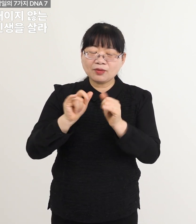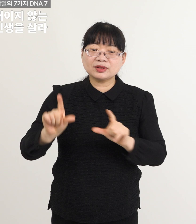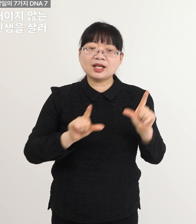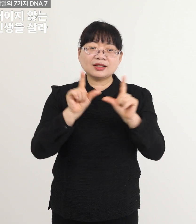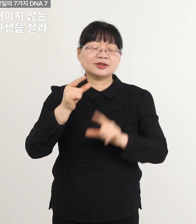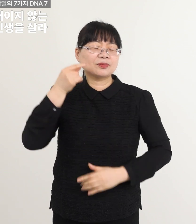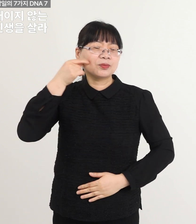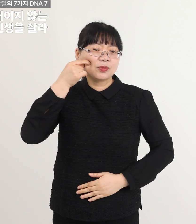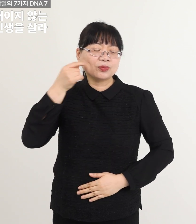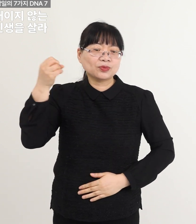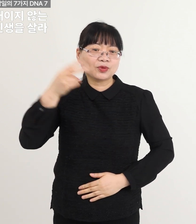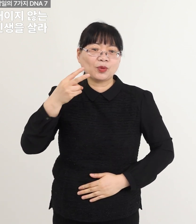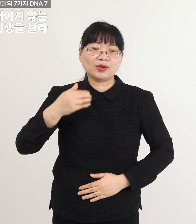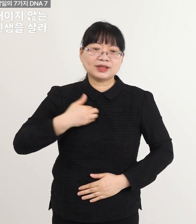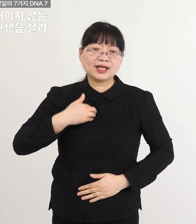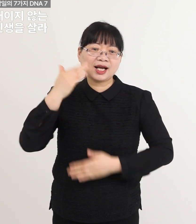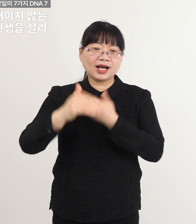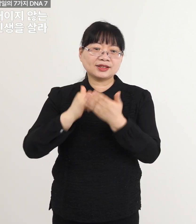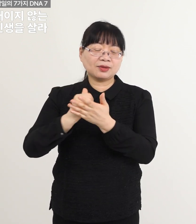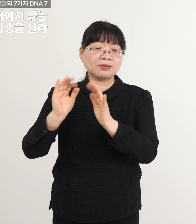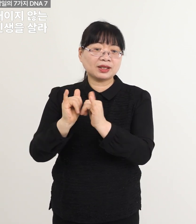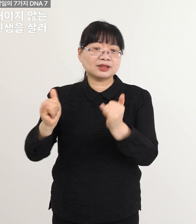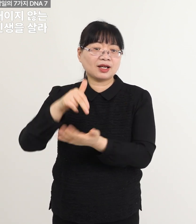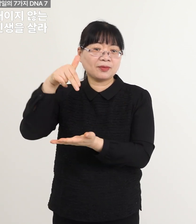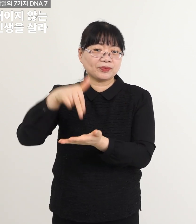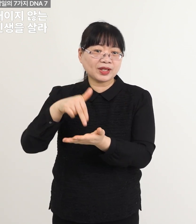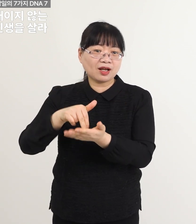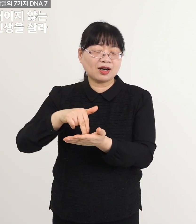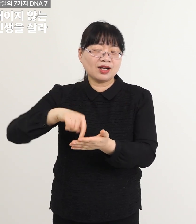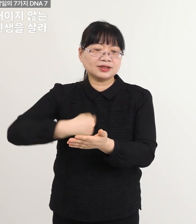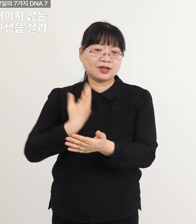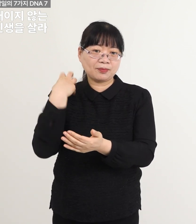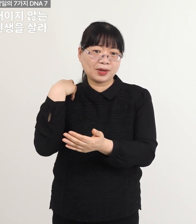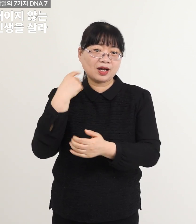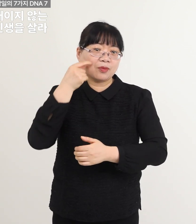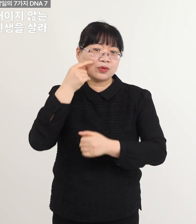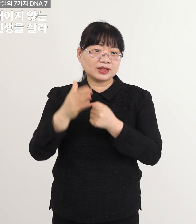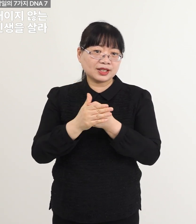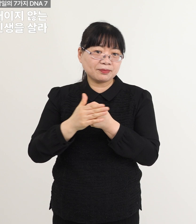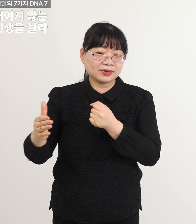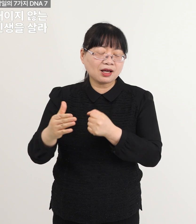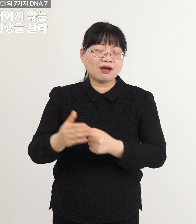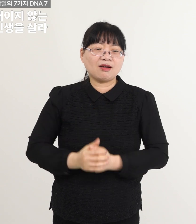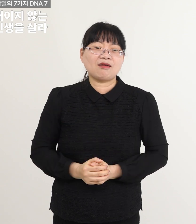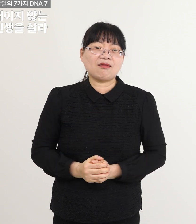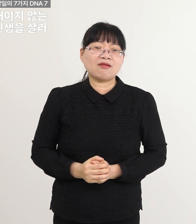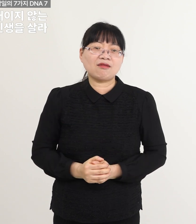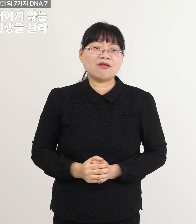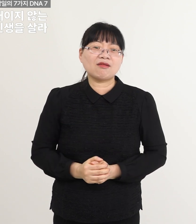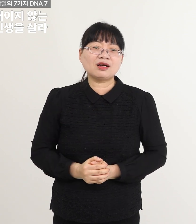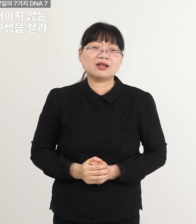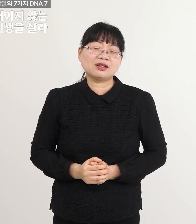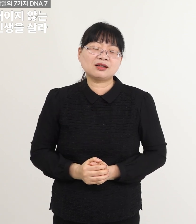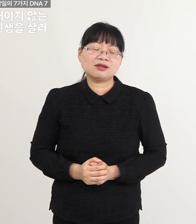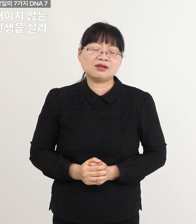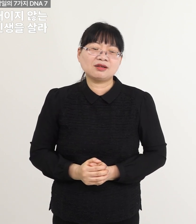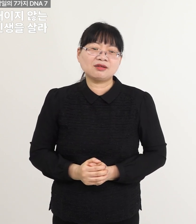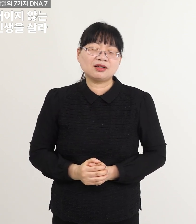못하고 내가 하나님의 백성으로서 재구실 못한다고 자조하는 경우가 얼마나